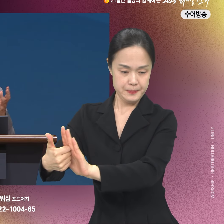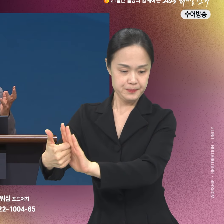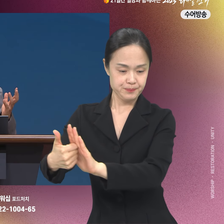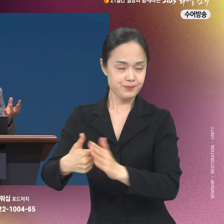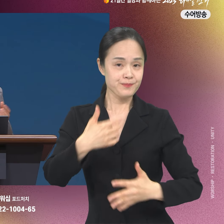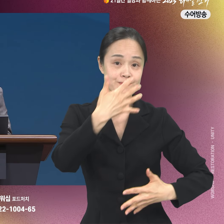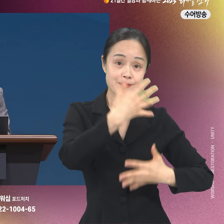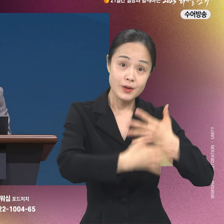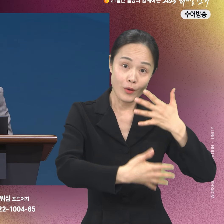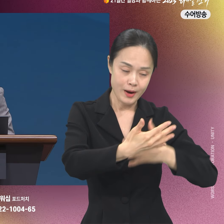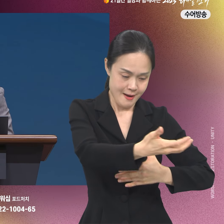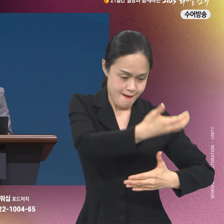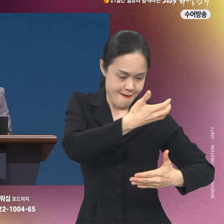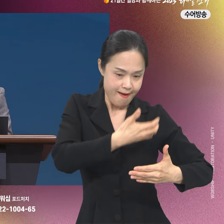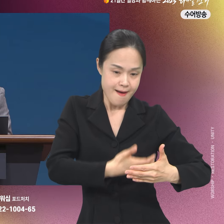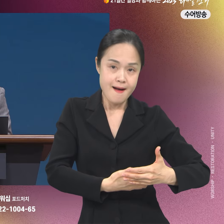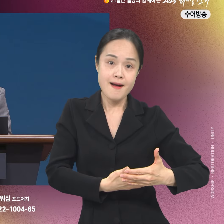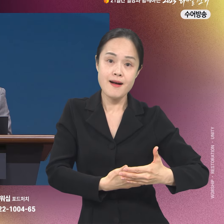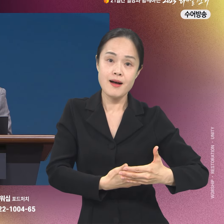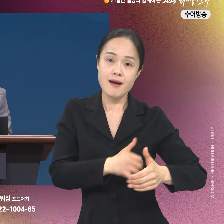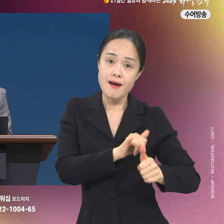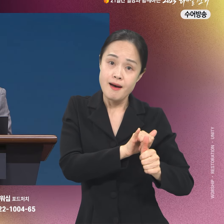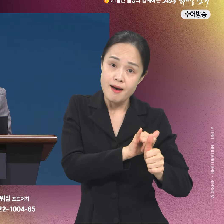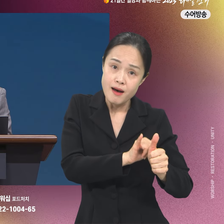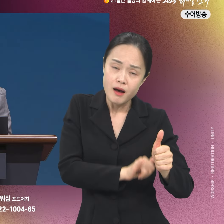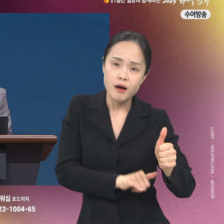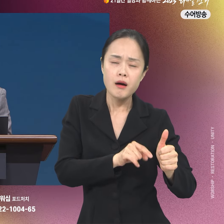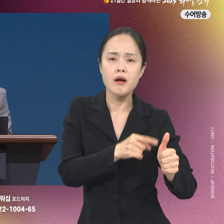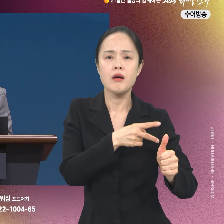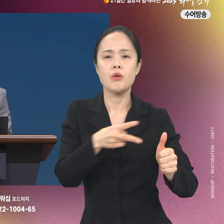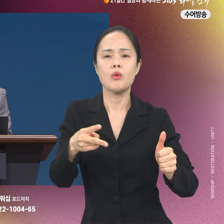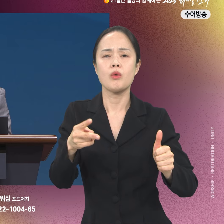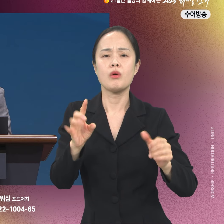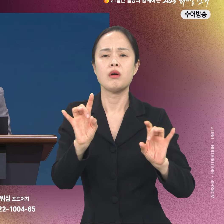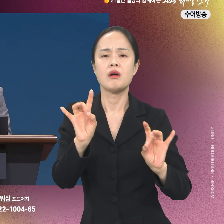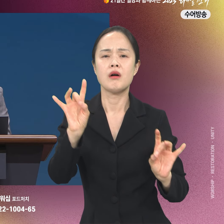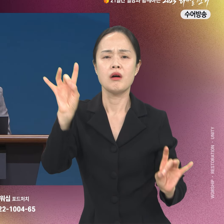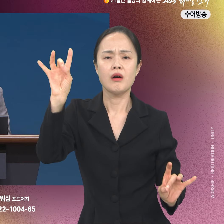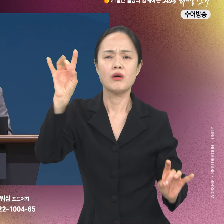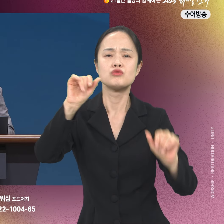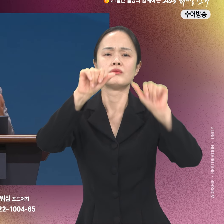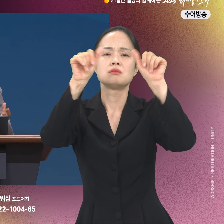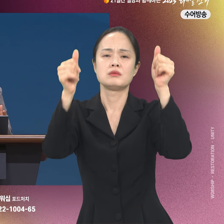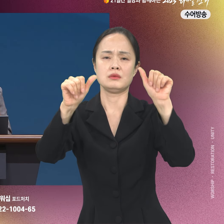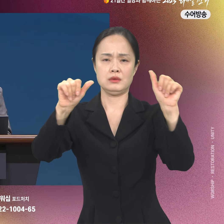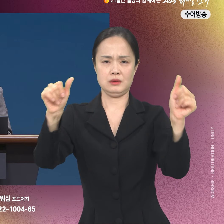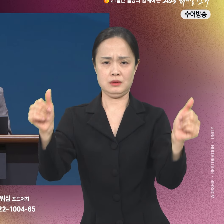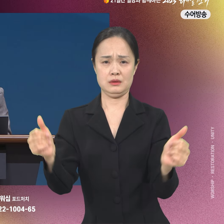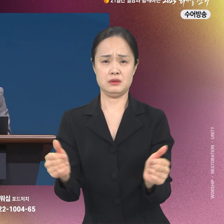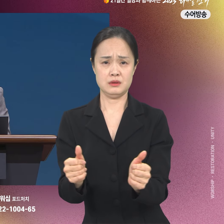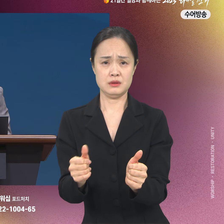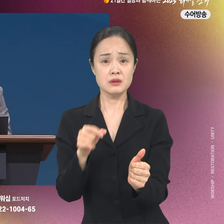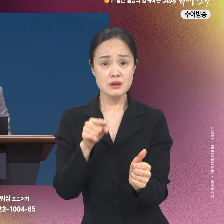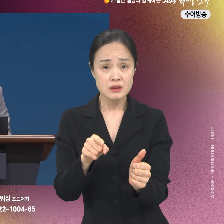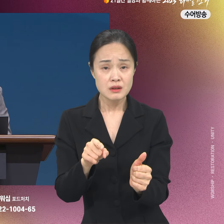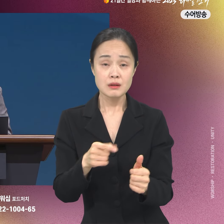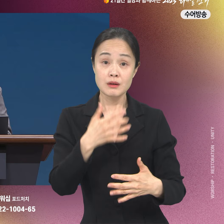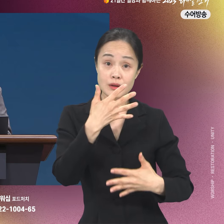그게 누군가는 물질이기도 하고요. 누군가는 어떤 명예, 직위,